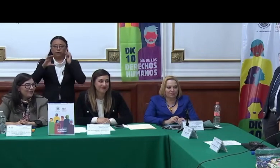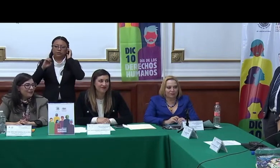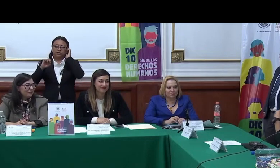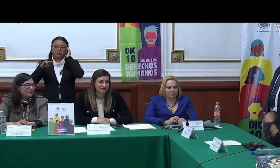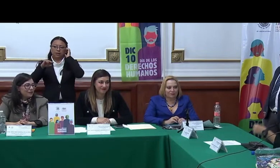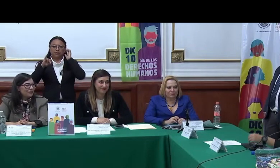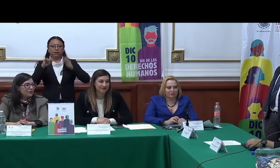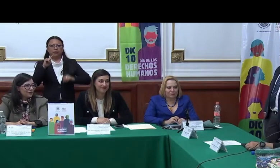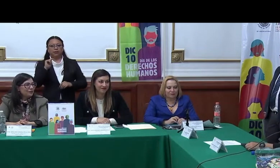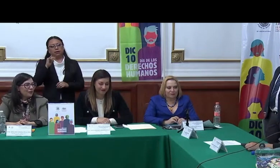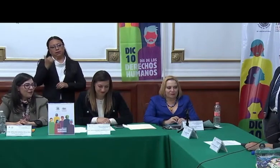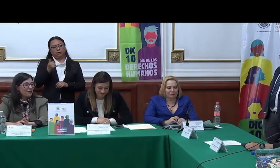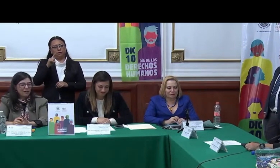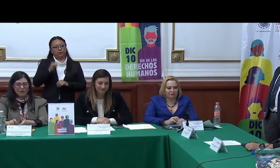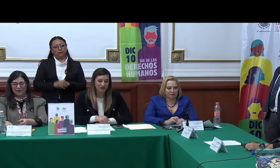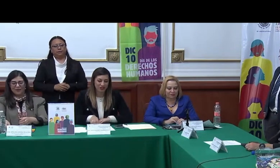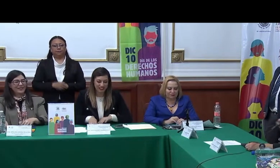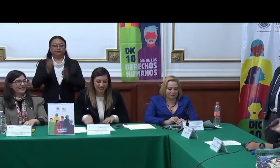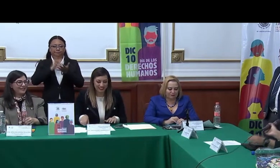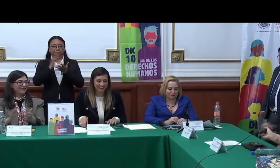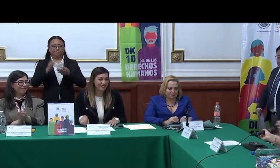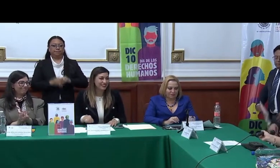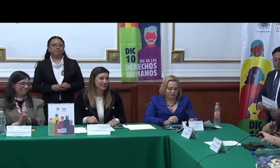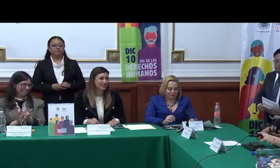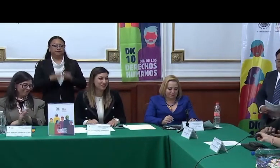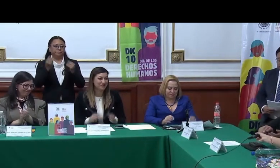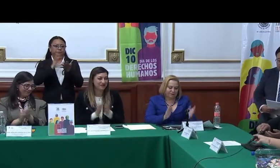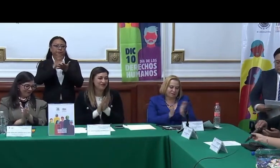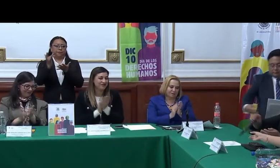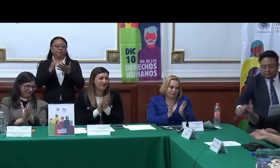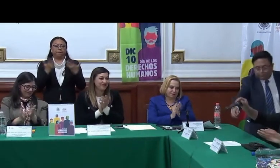agradecer este momento. Muchísimas gracias.